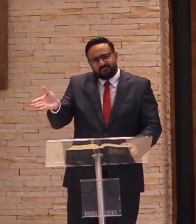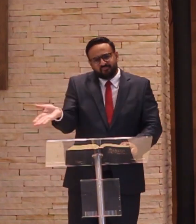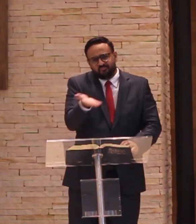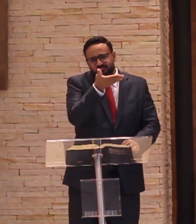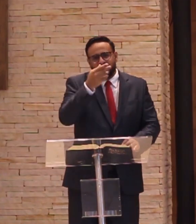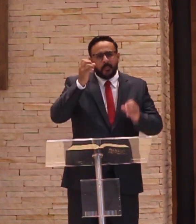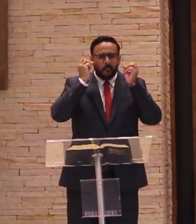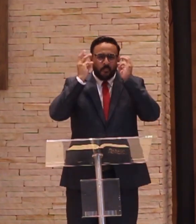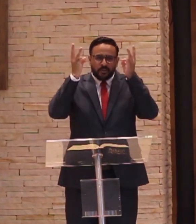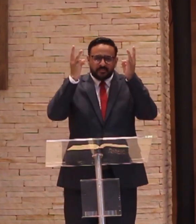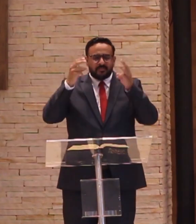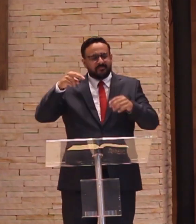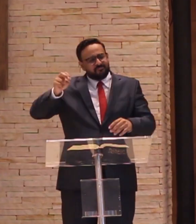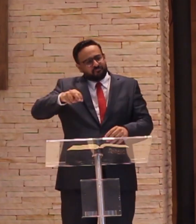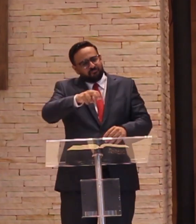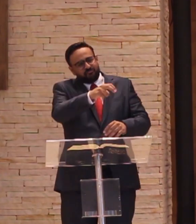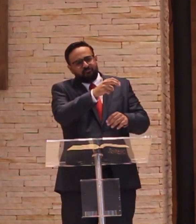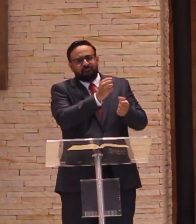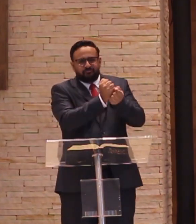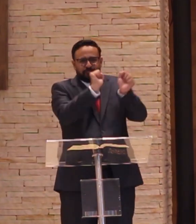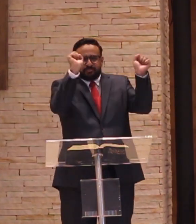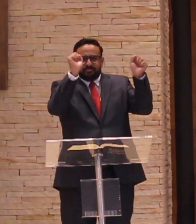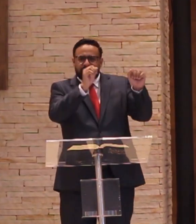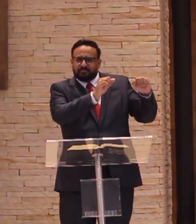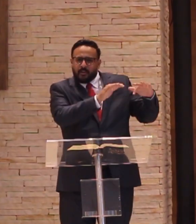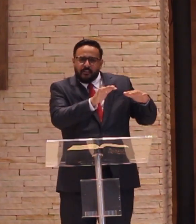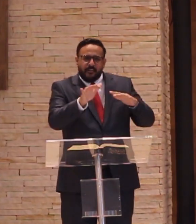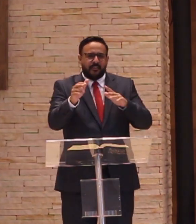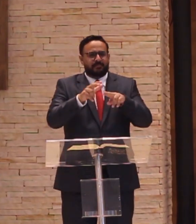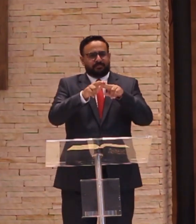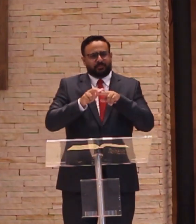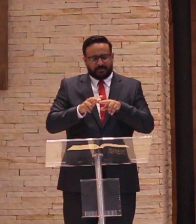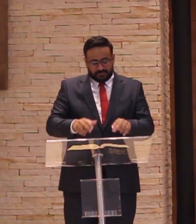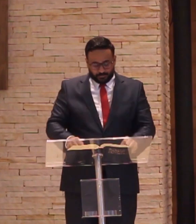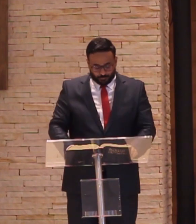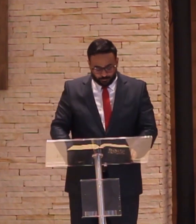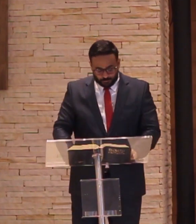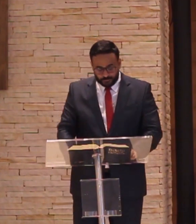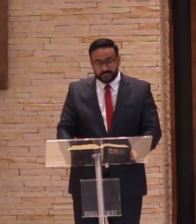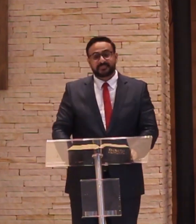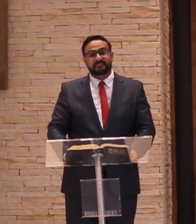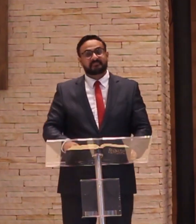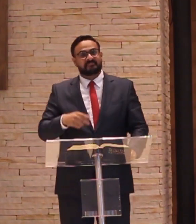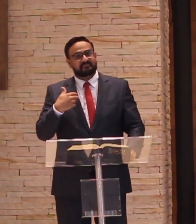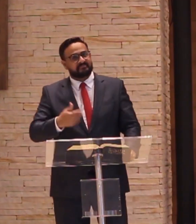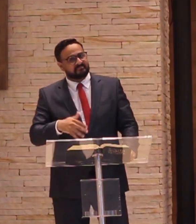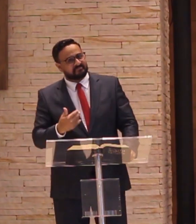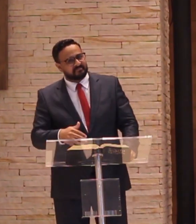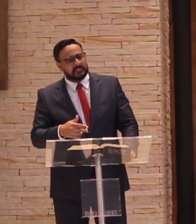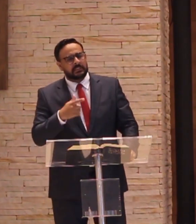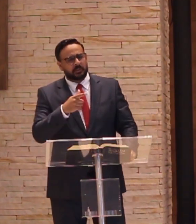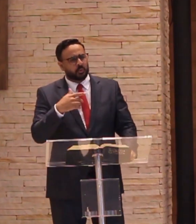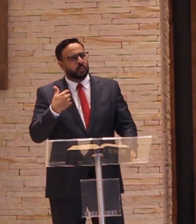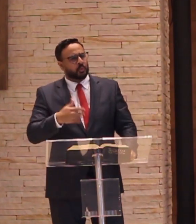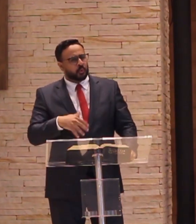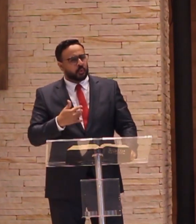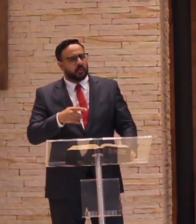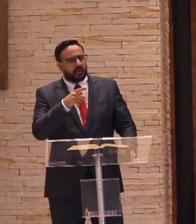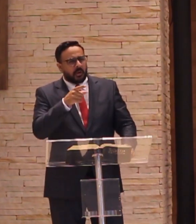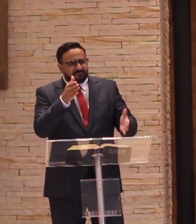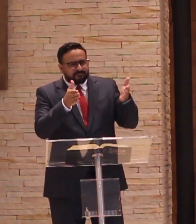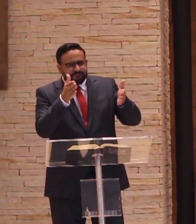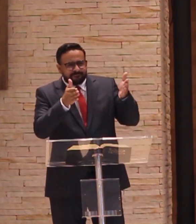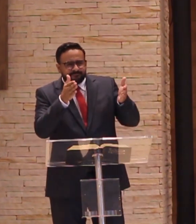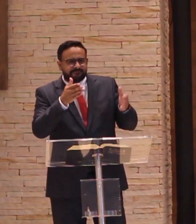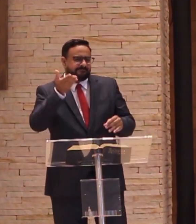filhos de Israel e atentou para sua condição. Assim Deus convoca Moisés nesse